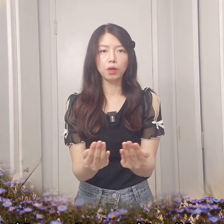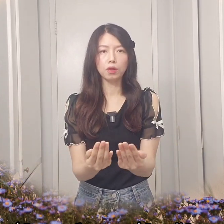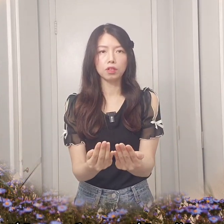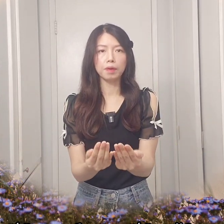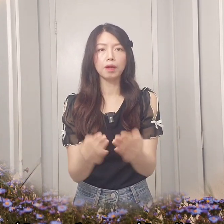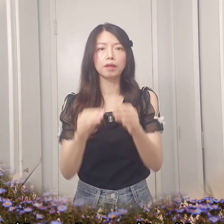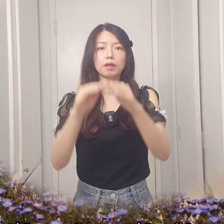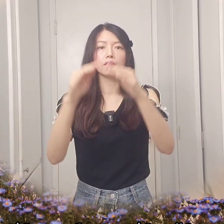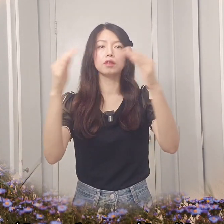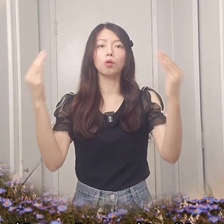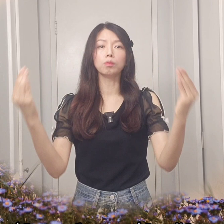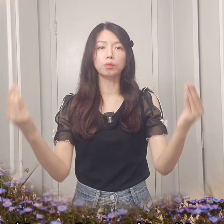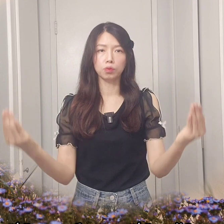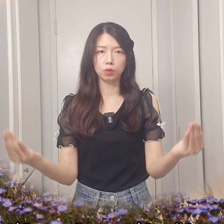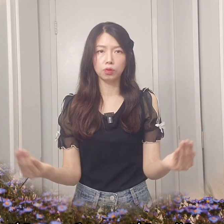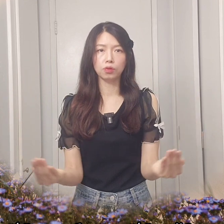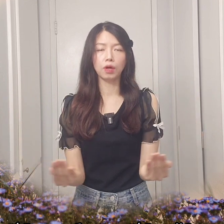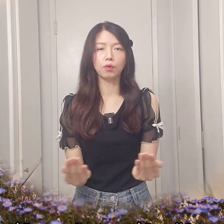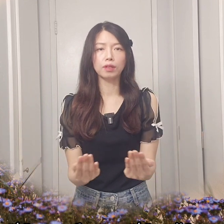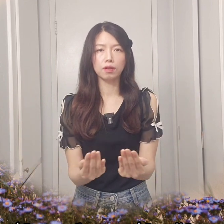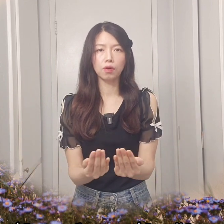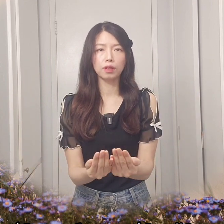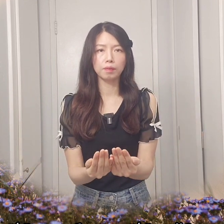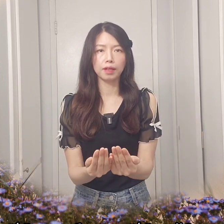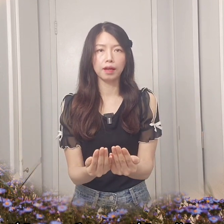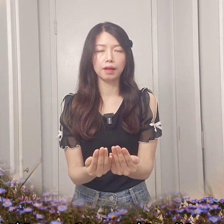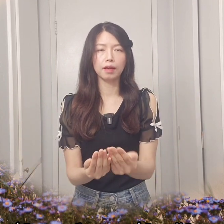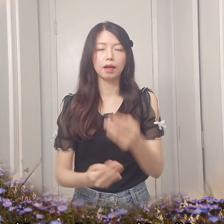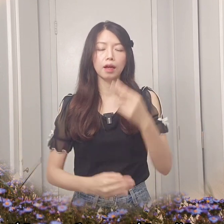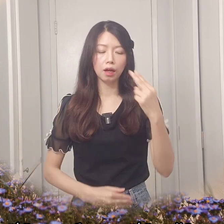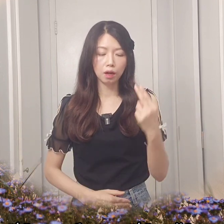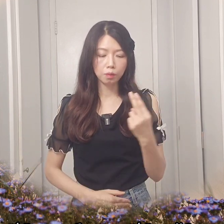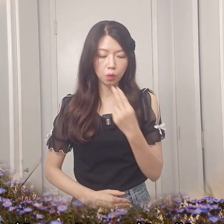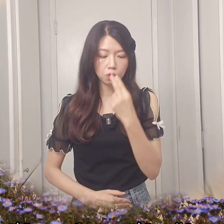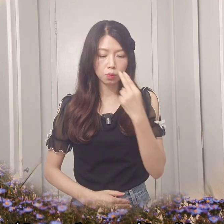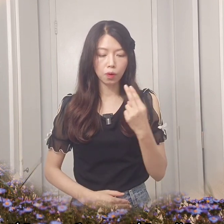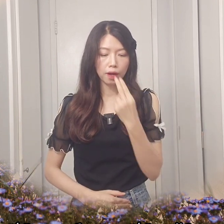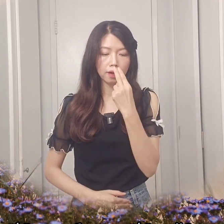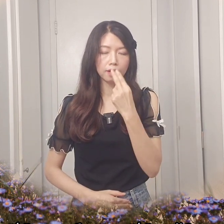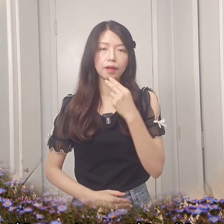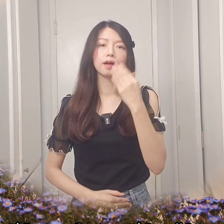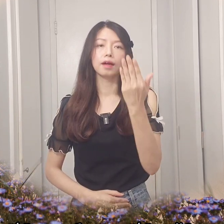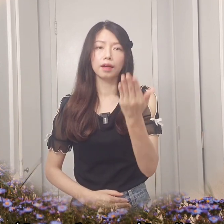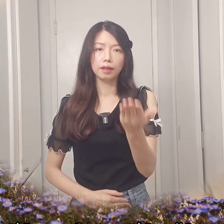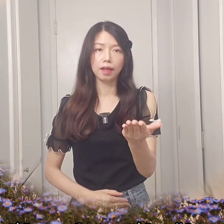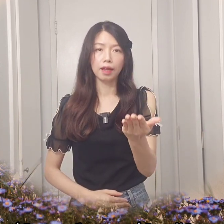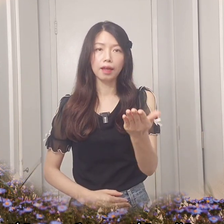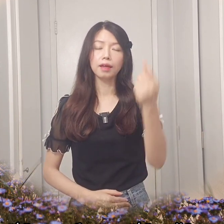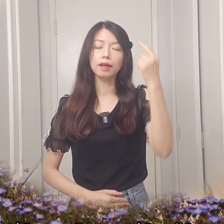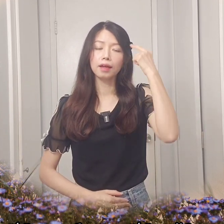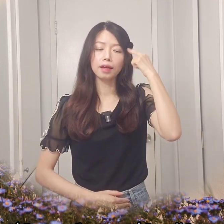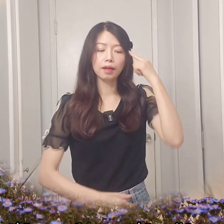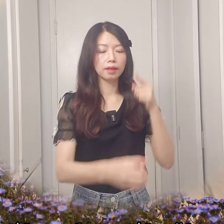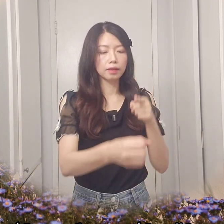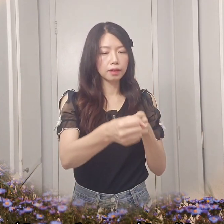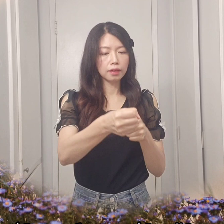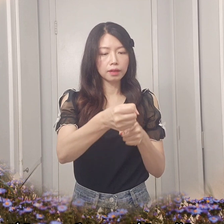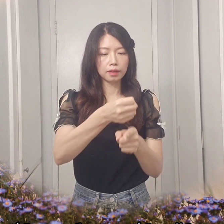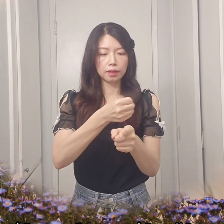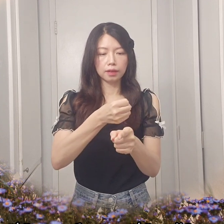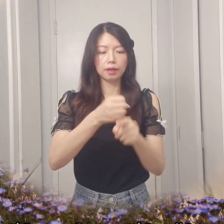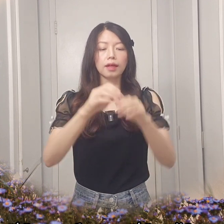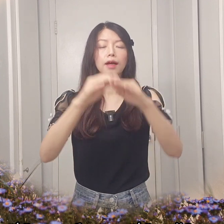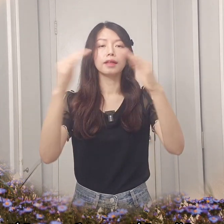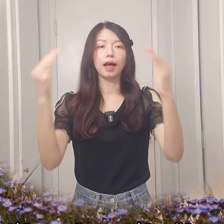손바닥으로 표현해 주시면 전부라고 한 뜻의 수어가 됩니다. 목숨과 내